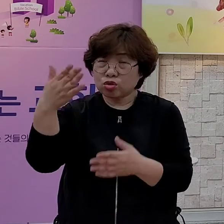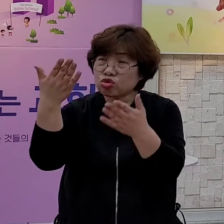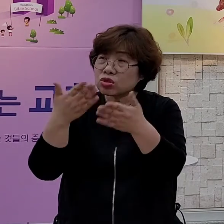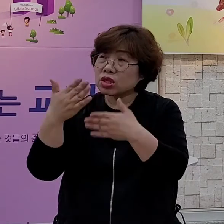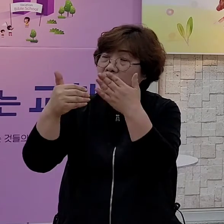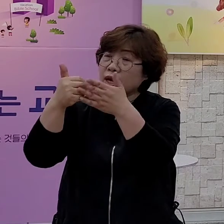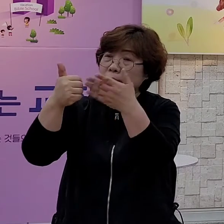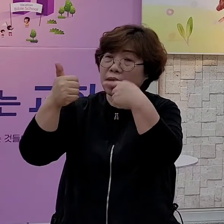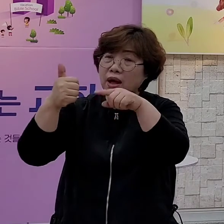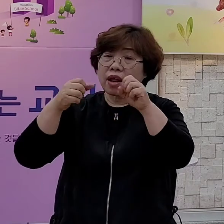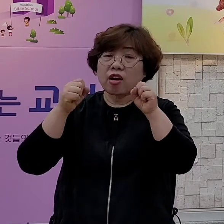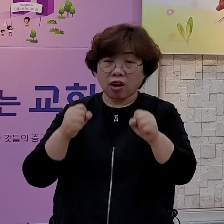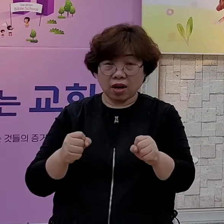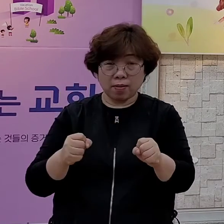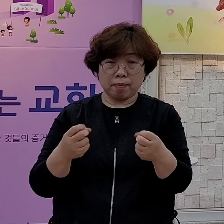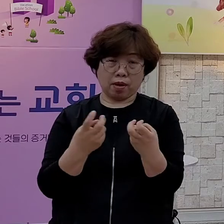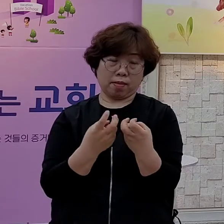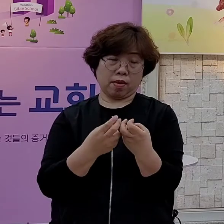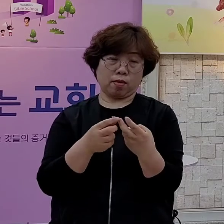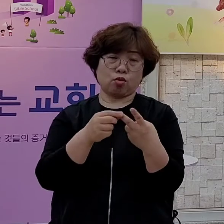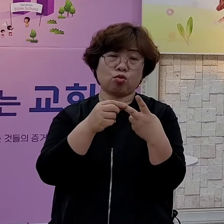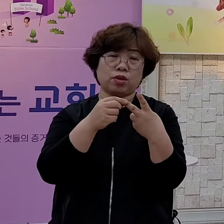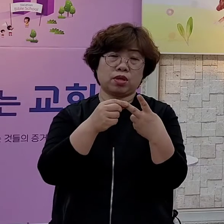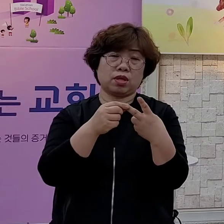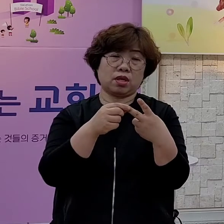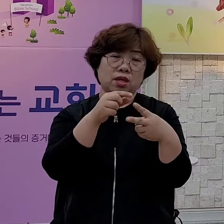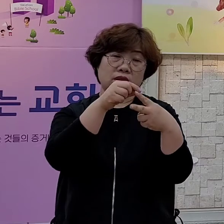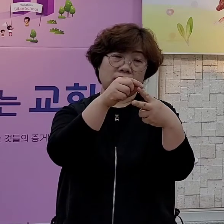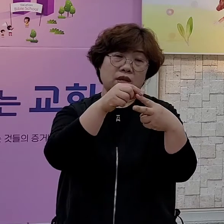번째 방법이고 두 번째는 그 말씀 안에 거할